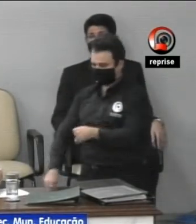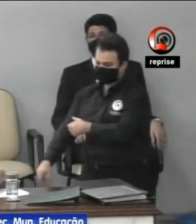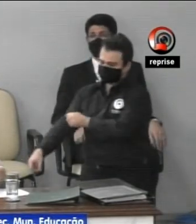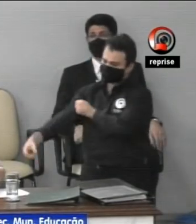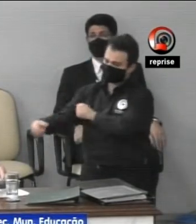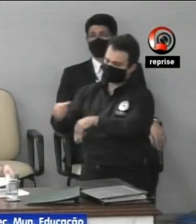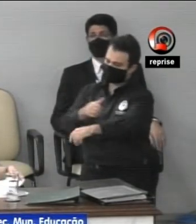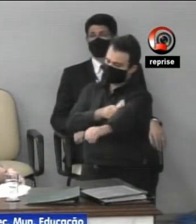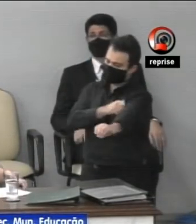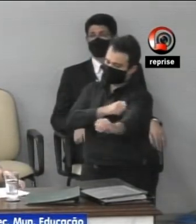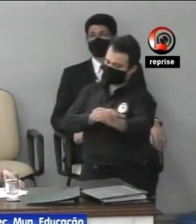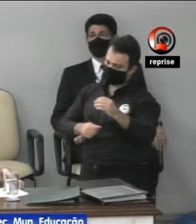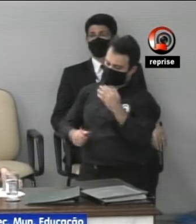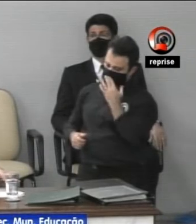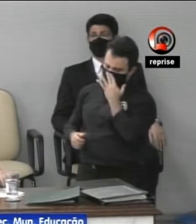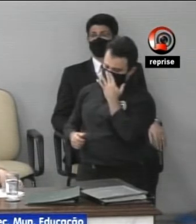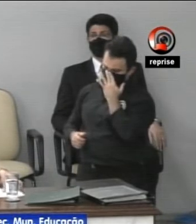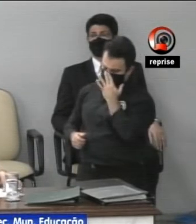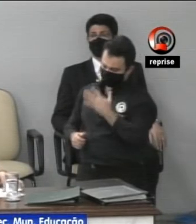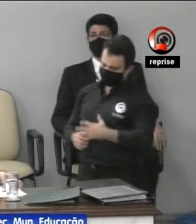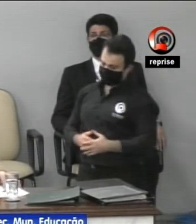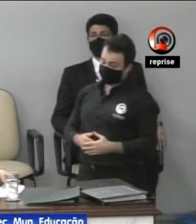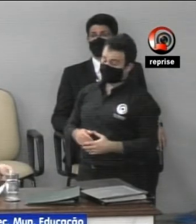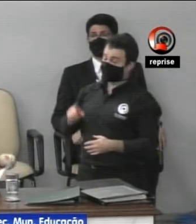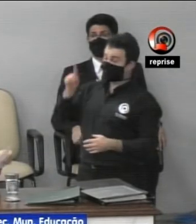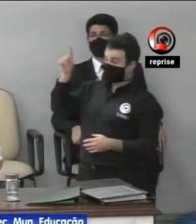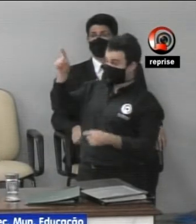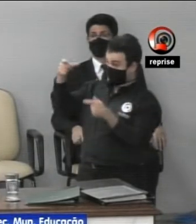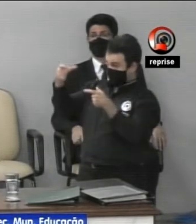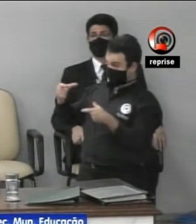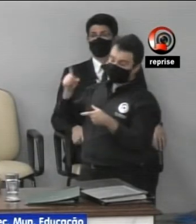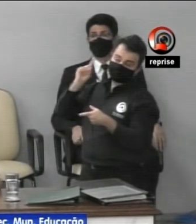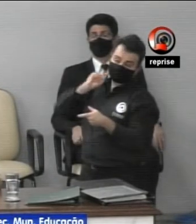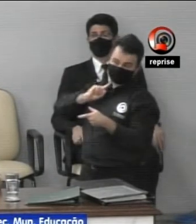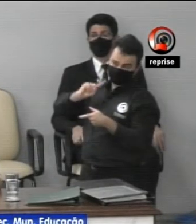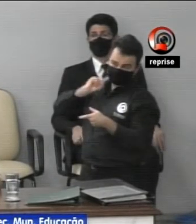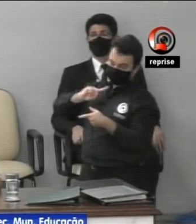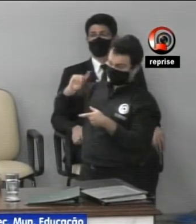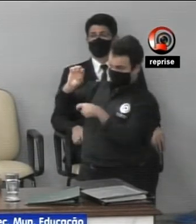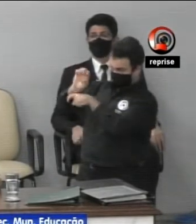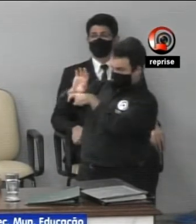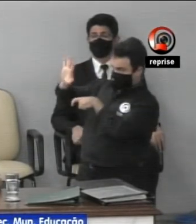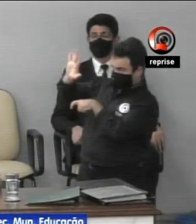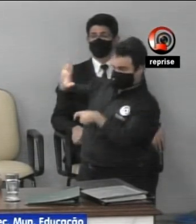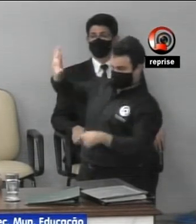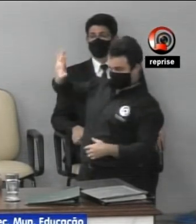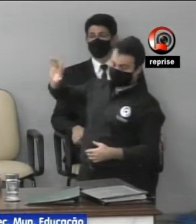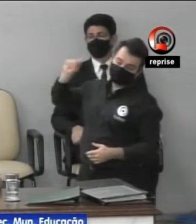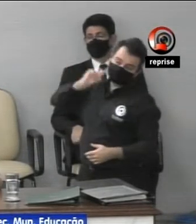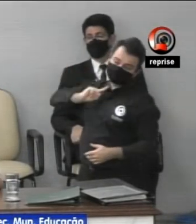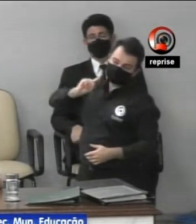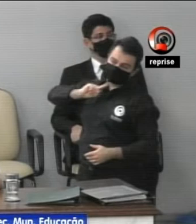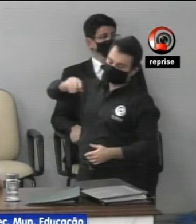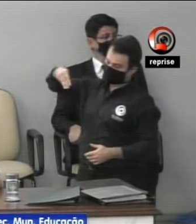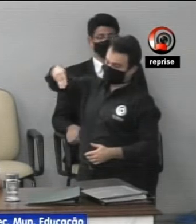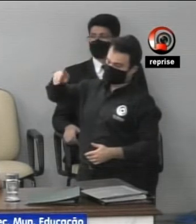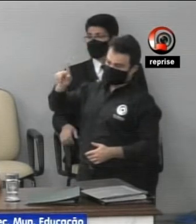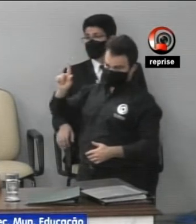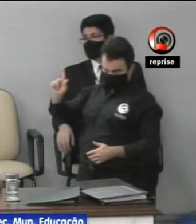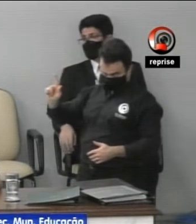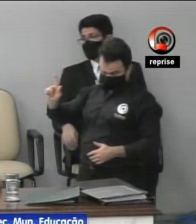Bem, em linhas gerais, o que eu tinha para colocar dentro, inclusive, acho que respondendo de forma geral